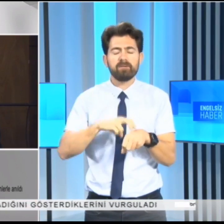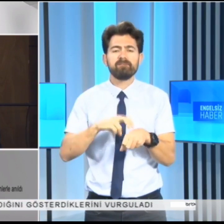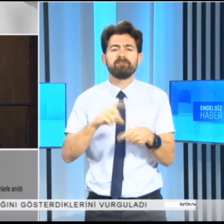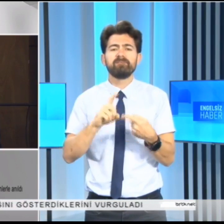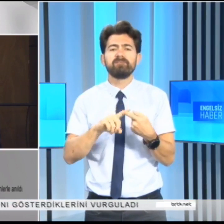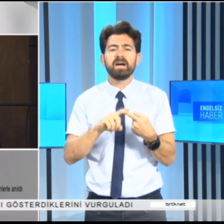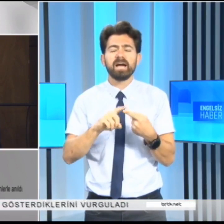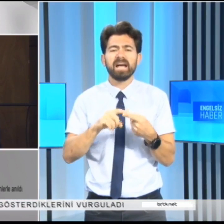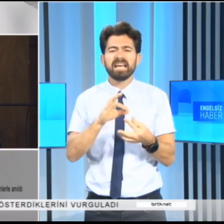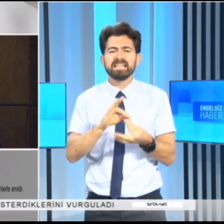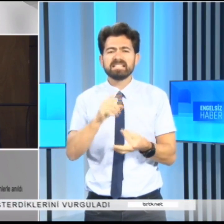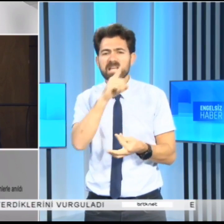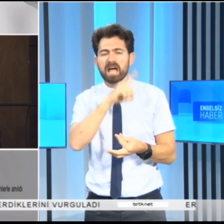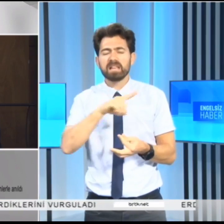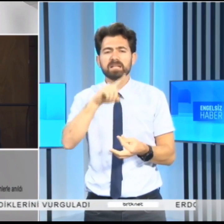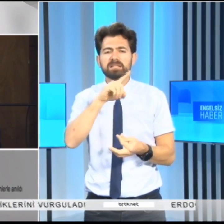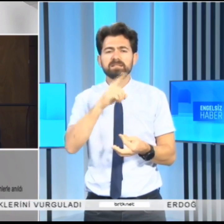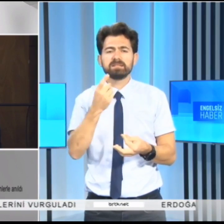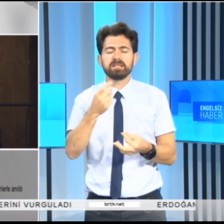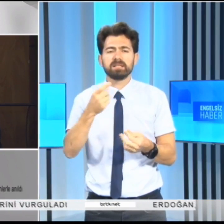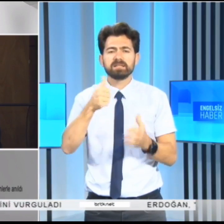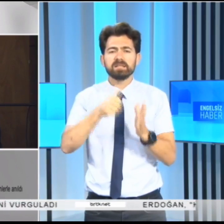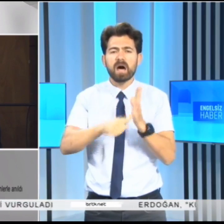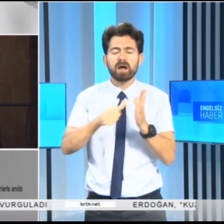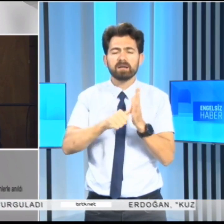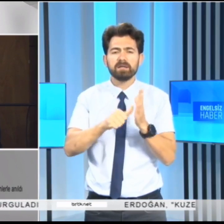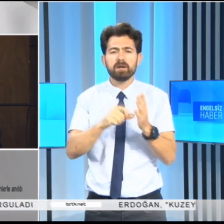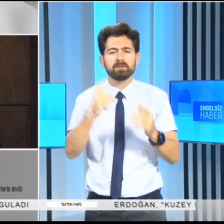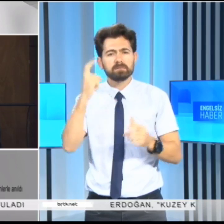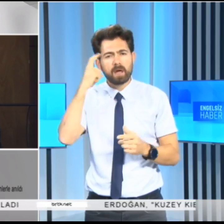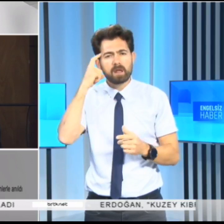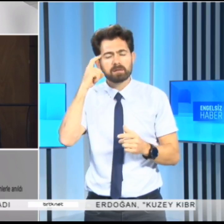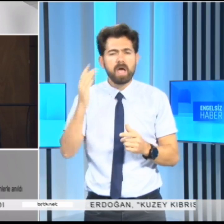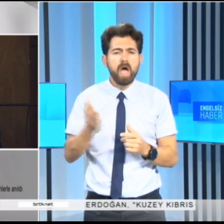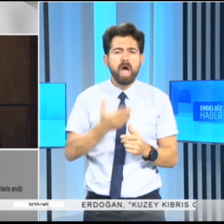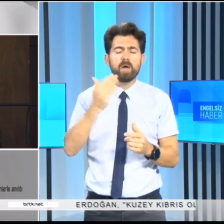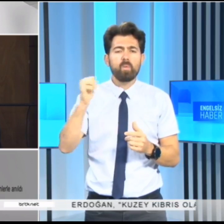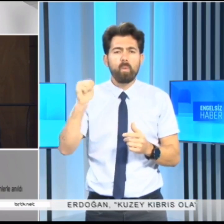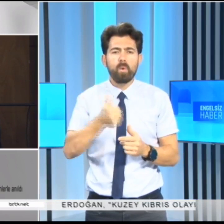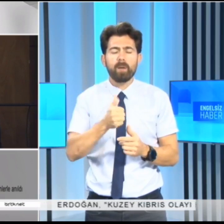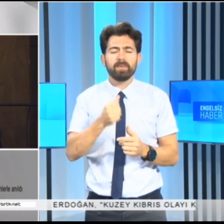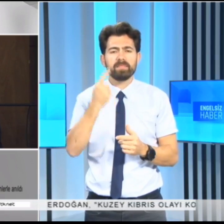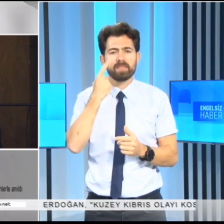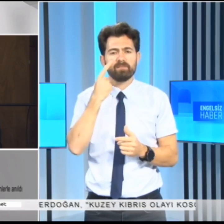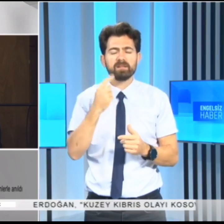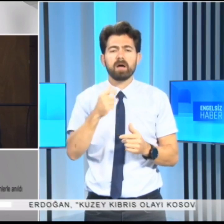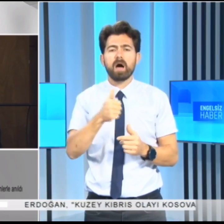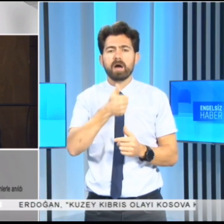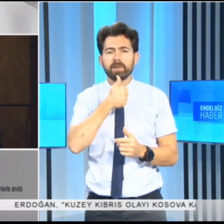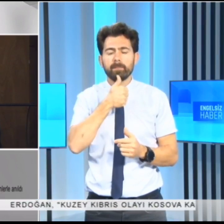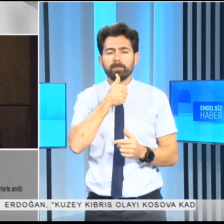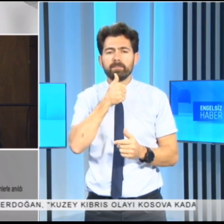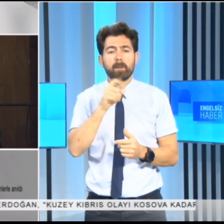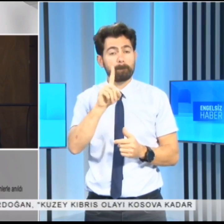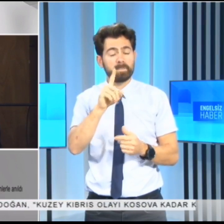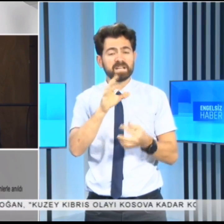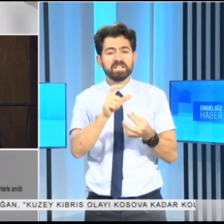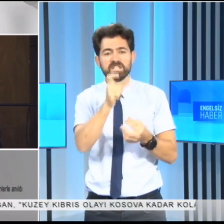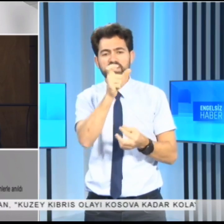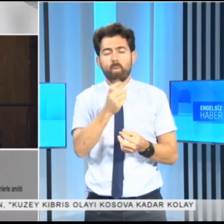anıldı ve insanlık tarihinin tanıdığı en büyük devlet adamlarından biri olduğu